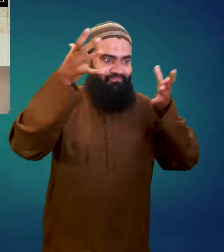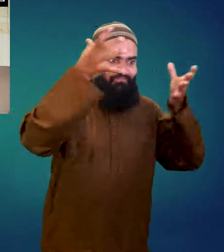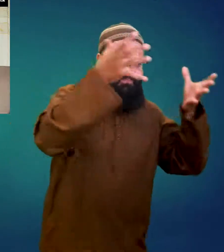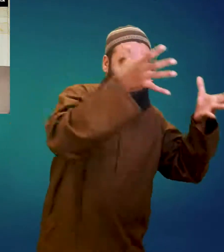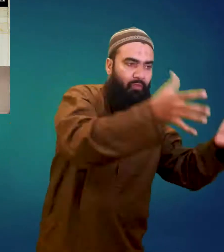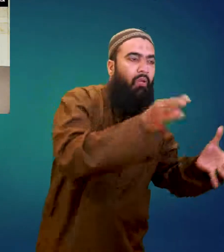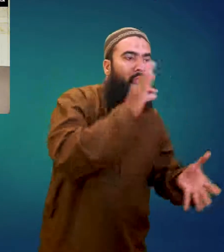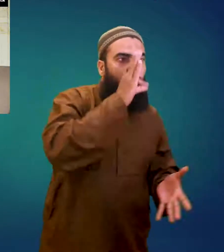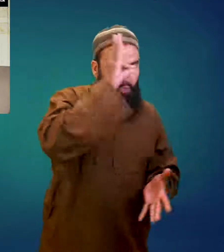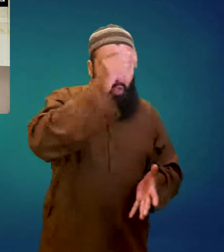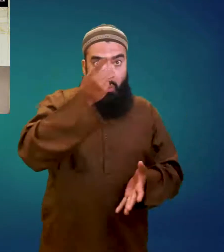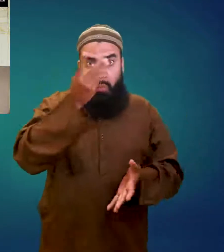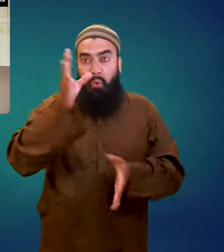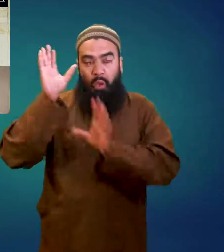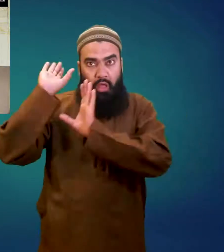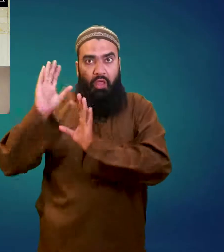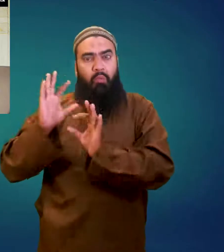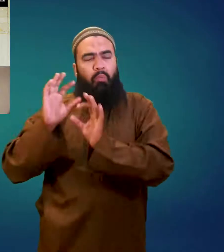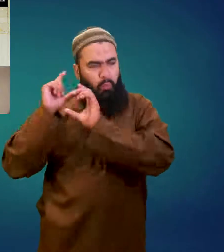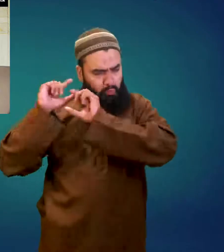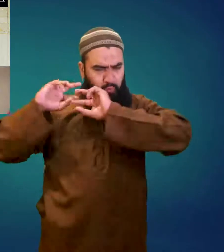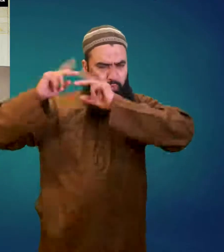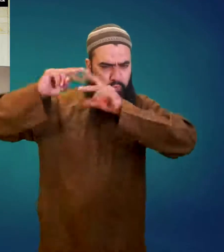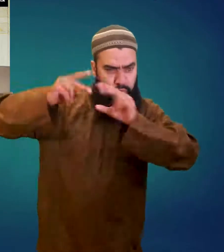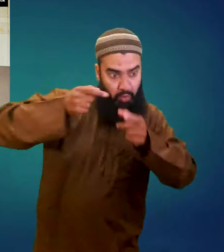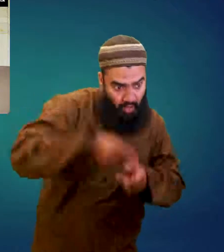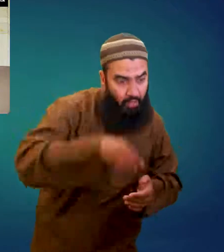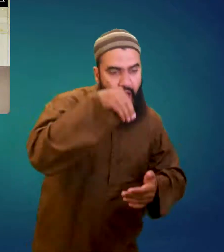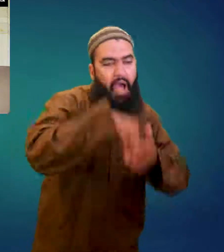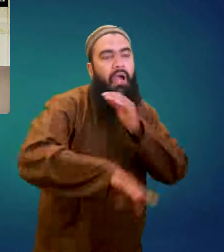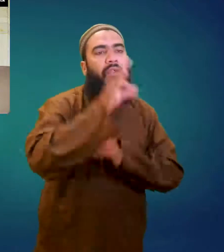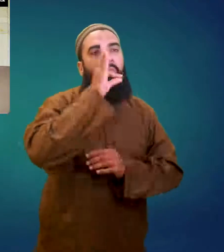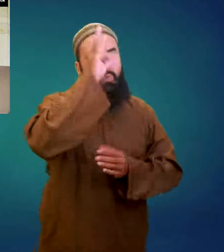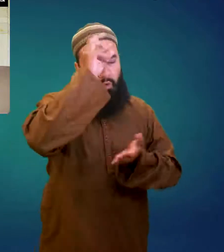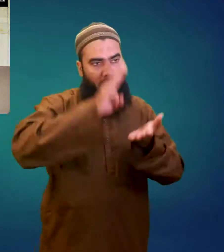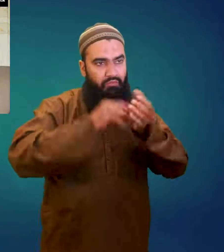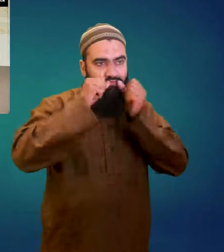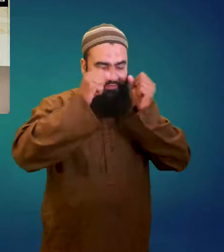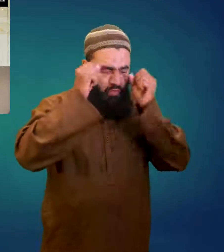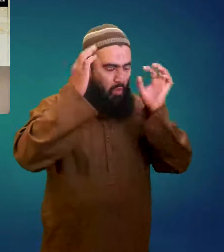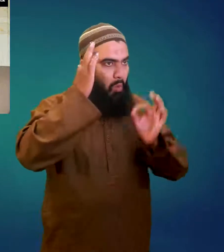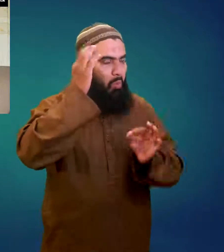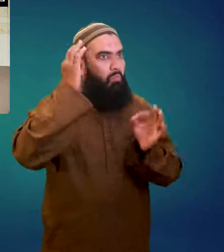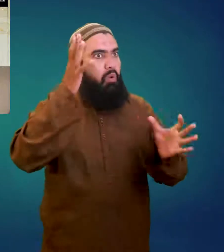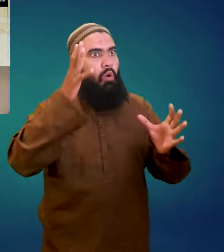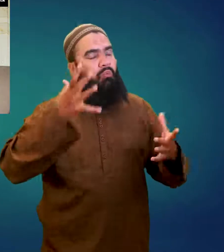تھا، جو انبیاء علیہ الصلاۃ والسلام میں سے کسی کو نہیں دیا گیا تھا۔